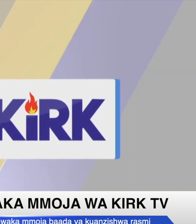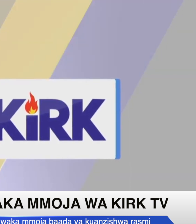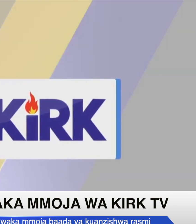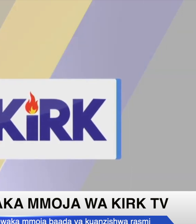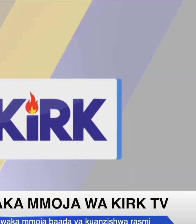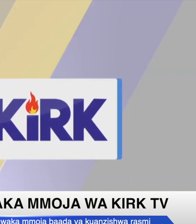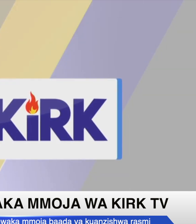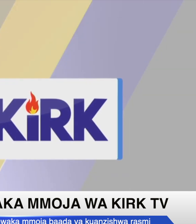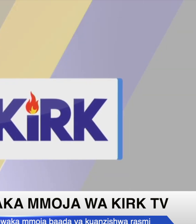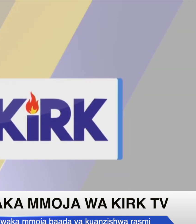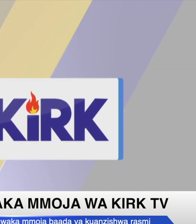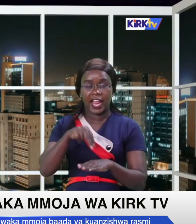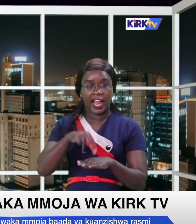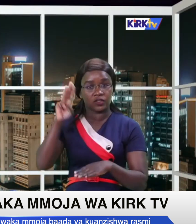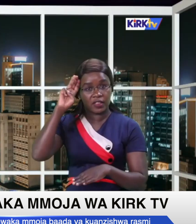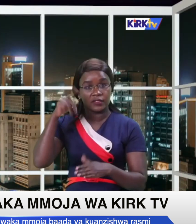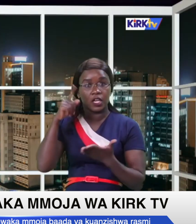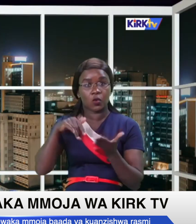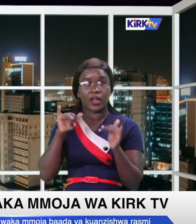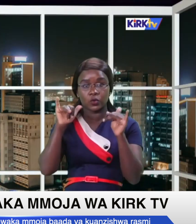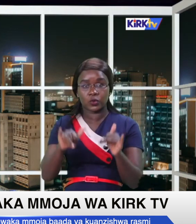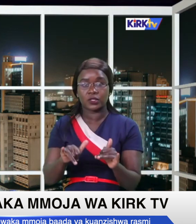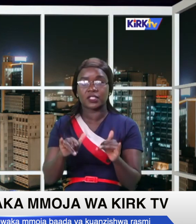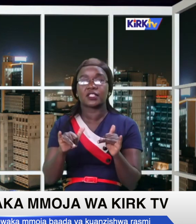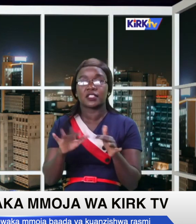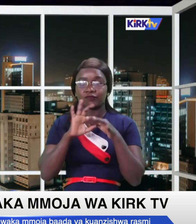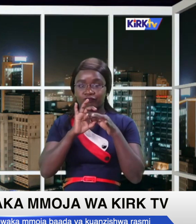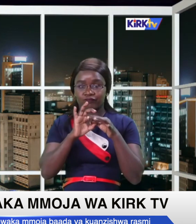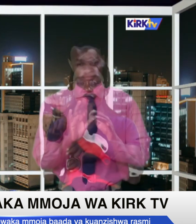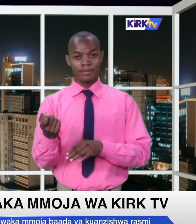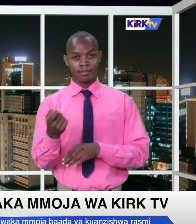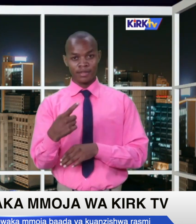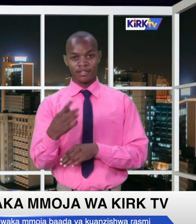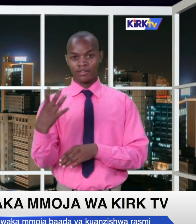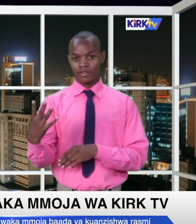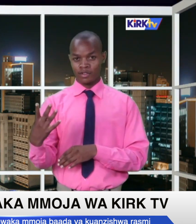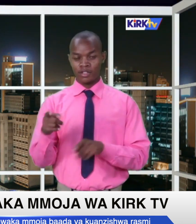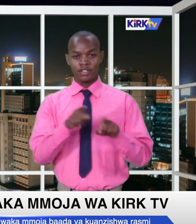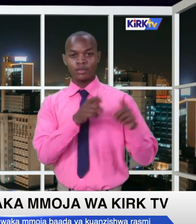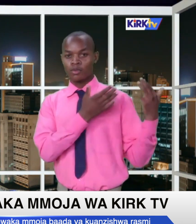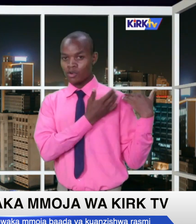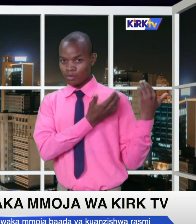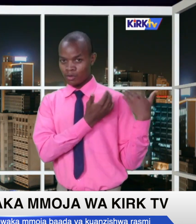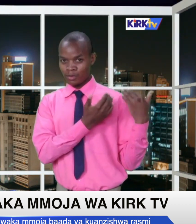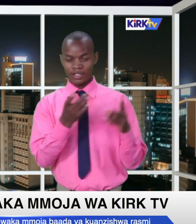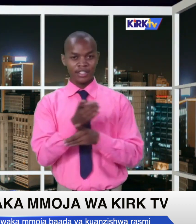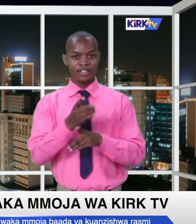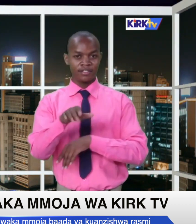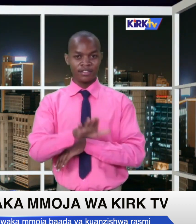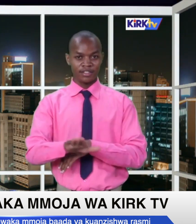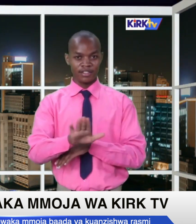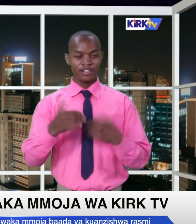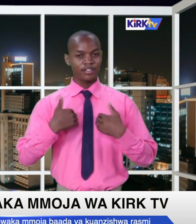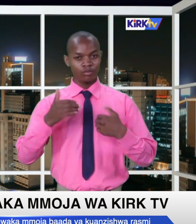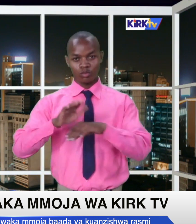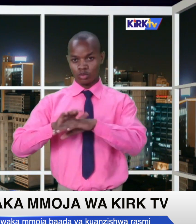Kirk zikagonga anga. Tukae na undugu, amani na umoja. Hii natumai popote pale ulipo umekuwa na